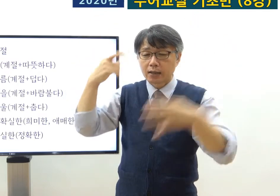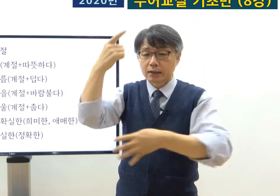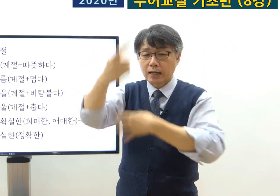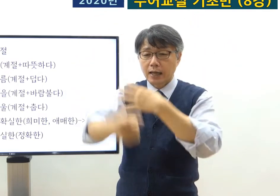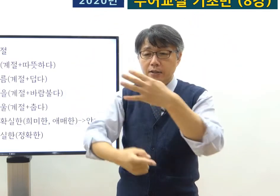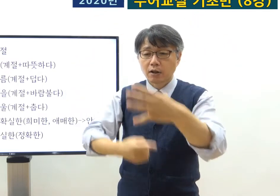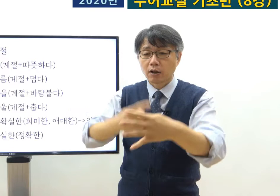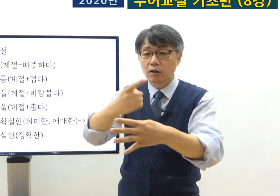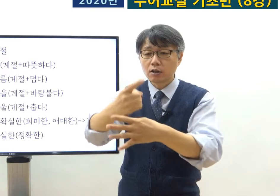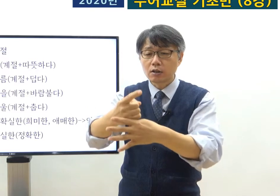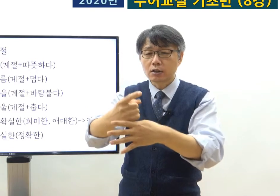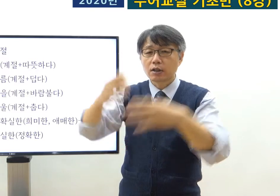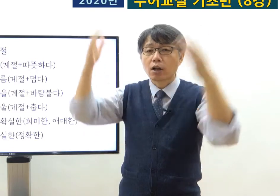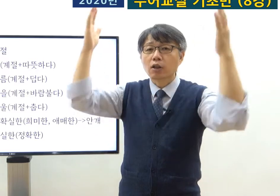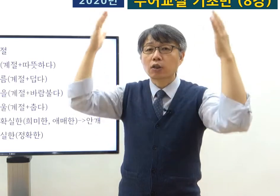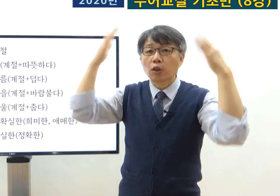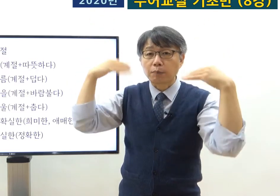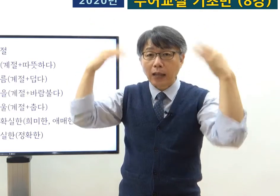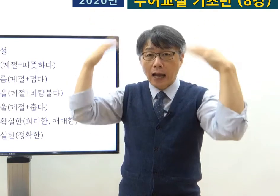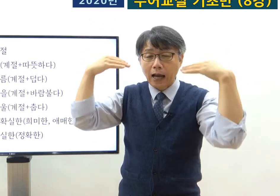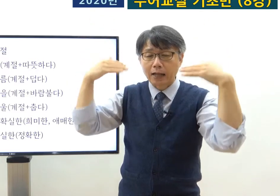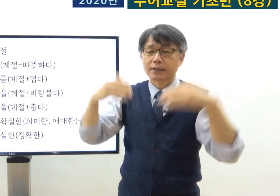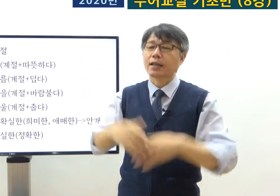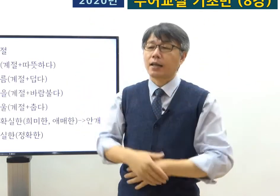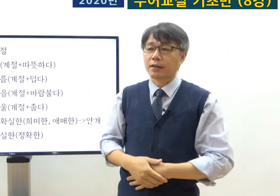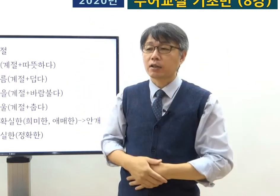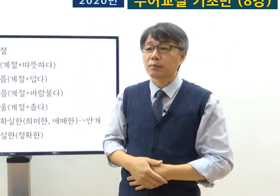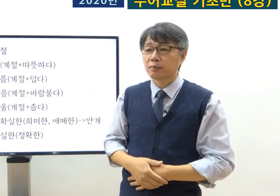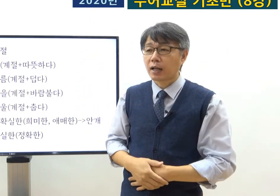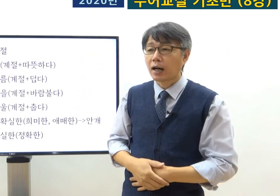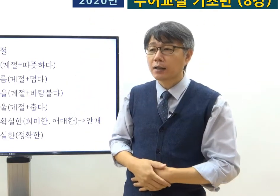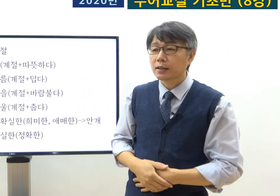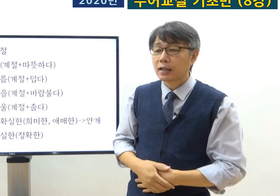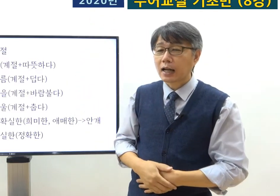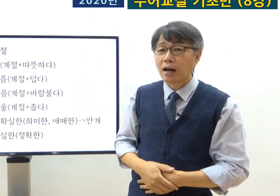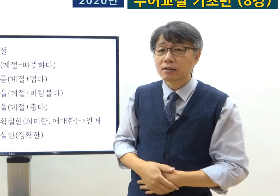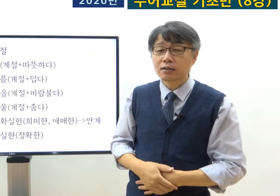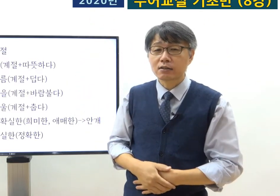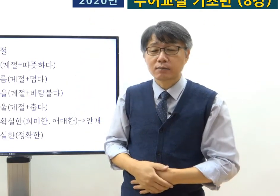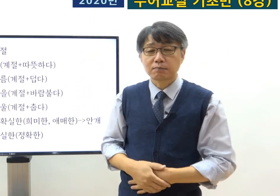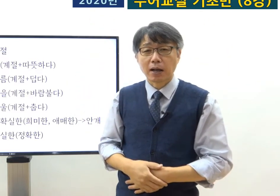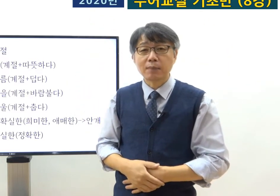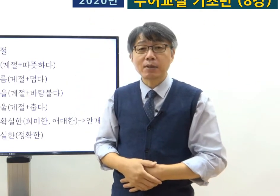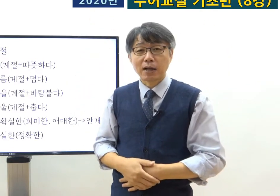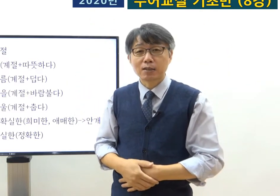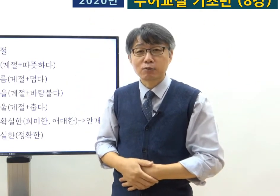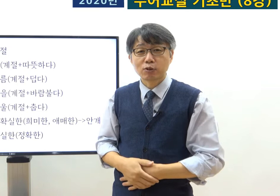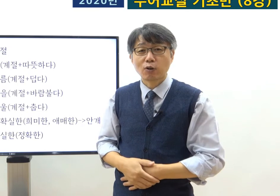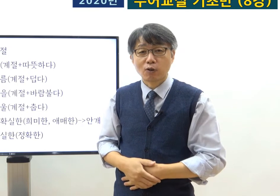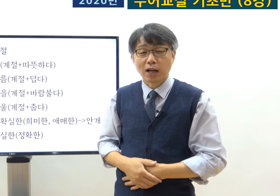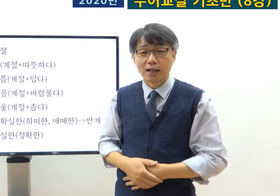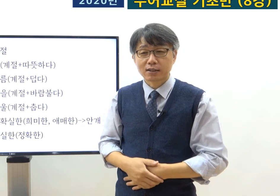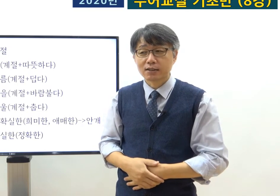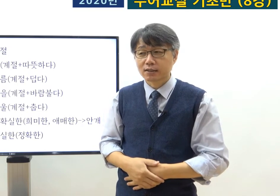자, 계절, 덥다. 이게 여름입니다. 가을은 바람이 많이 불죠. 가을은.